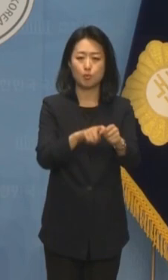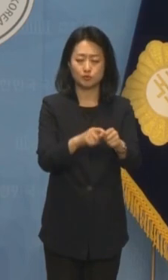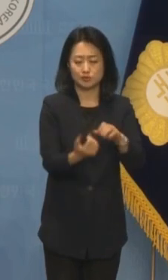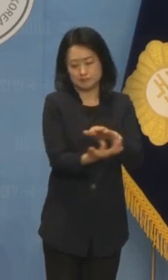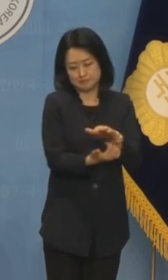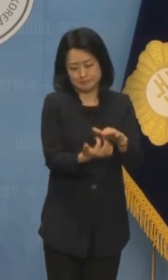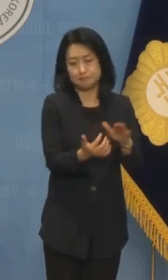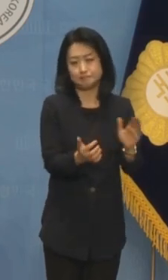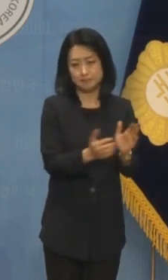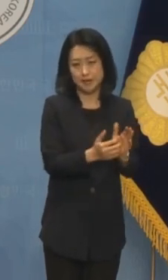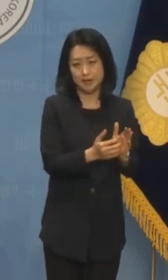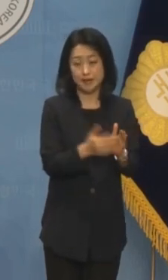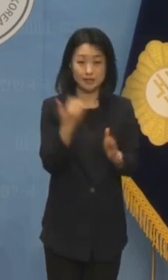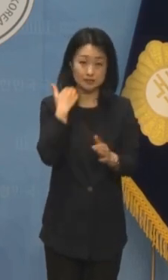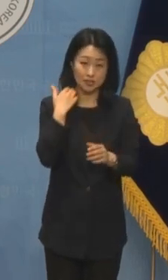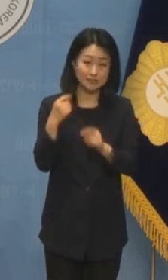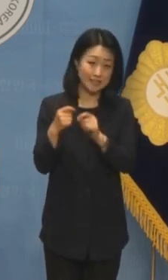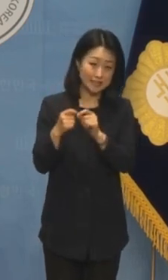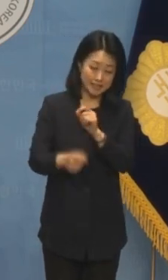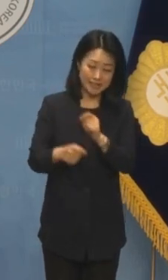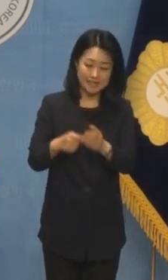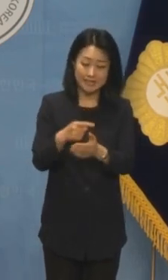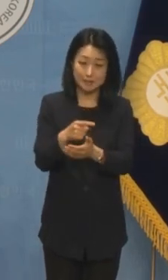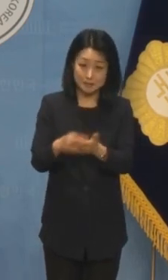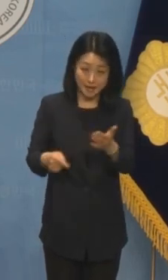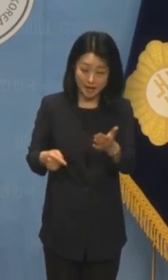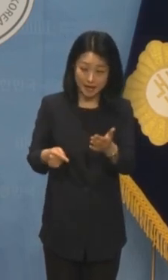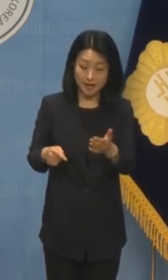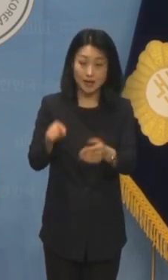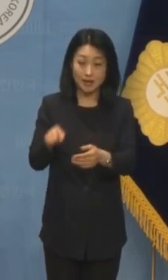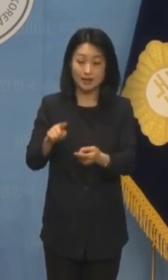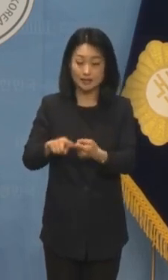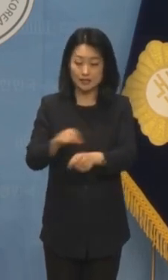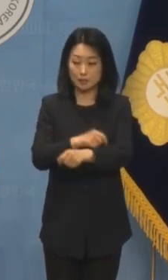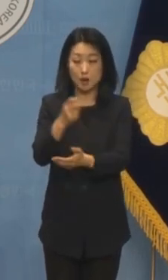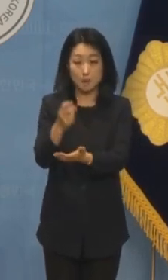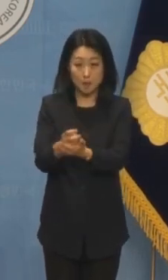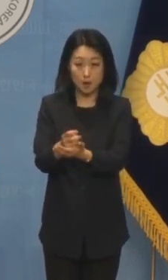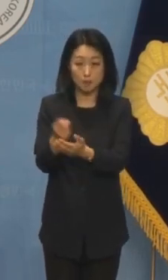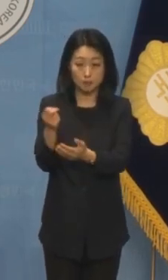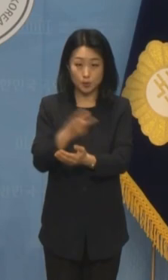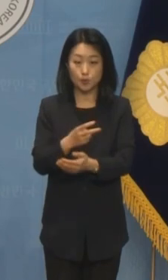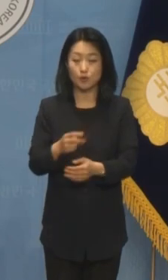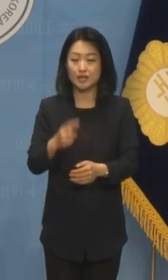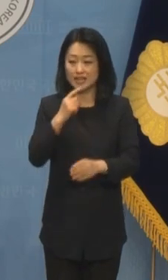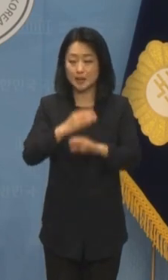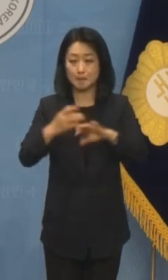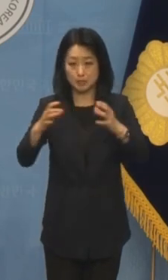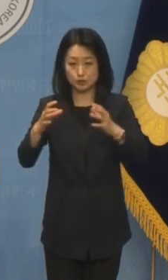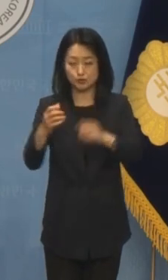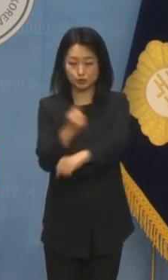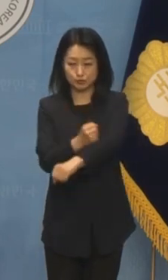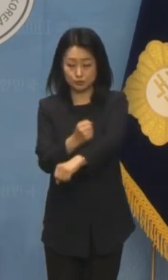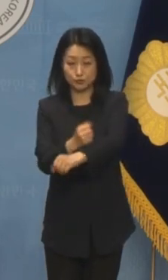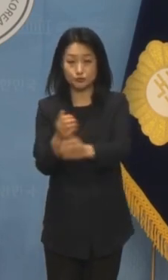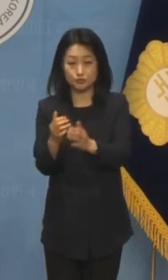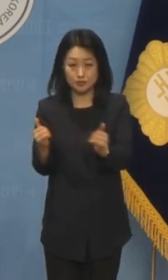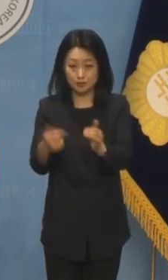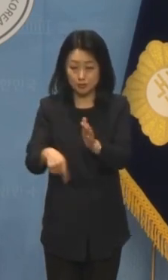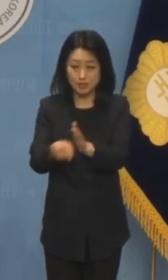대통령은 전세 사기 특별법뿐만 아니라 민주유공자 예우에 관한 법률안, 농업 회의소